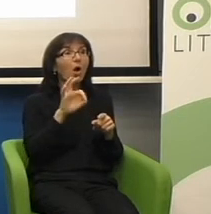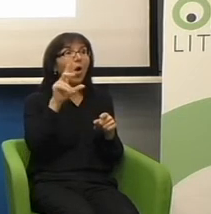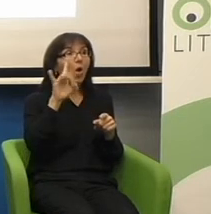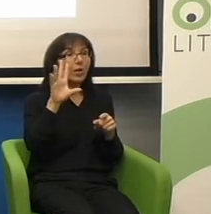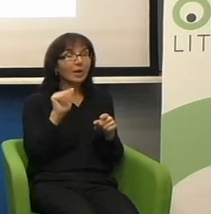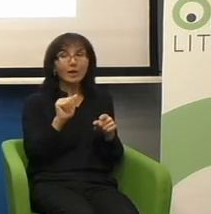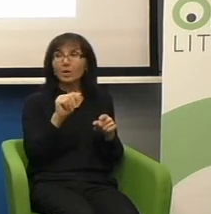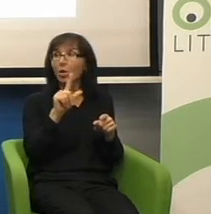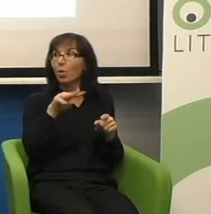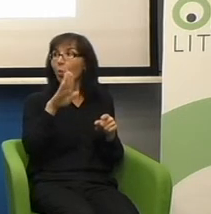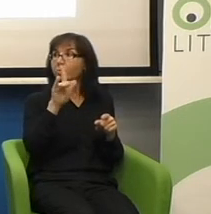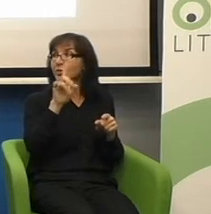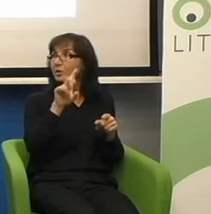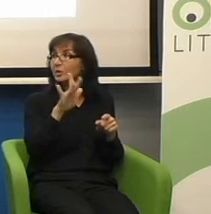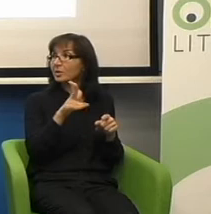Lubczyk, czyli...